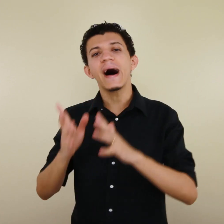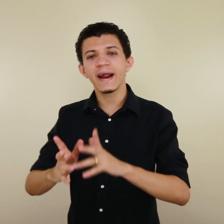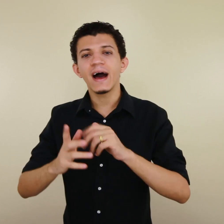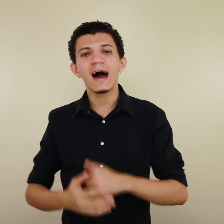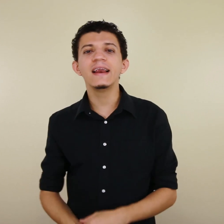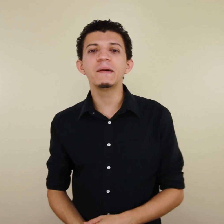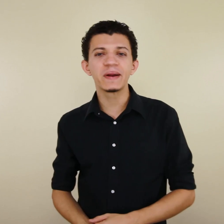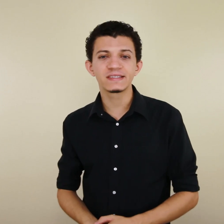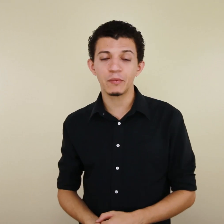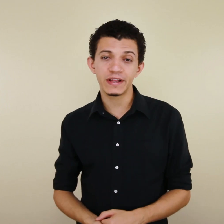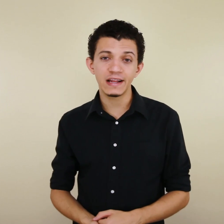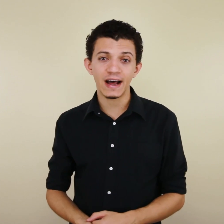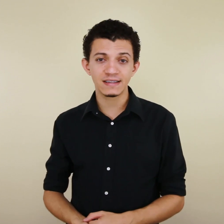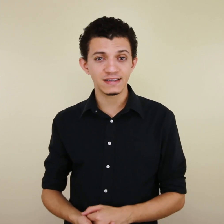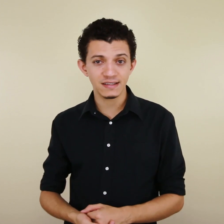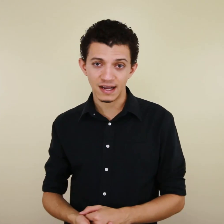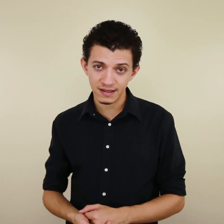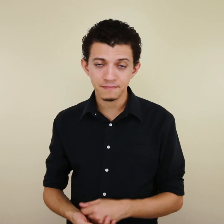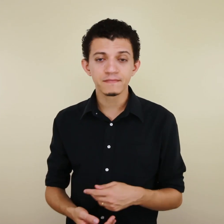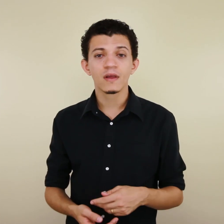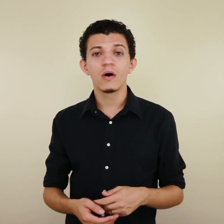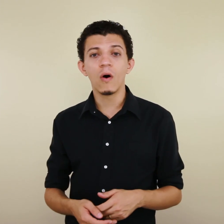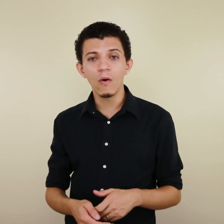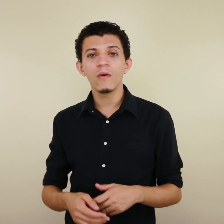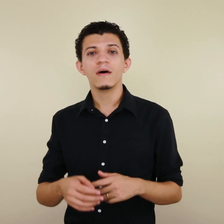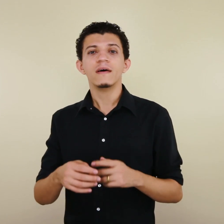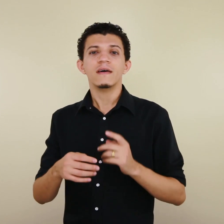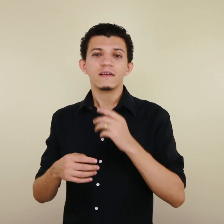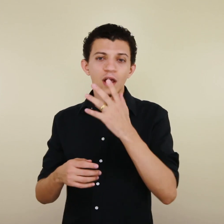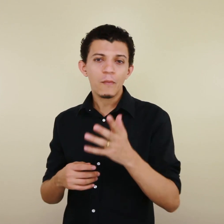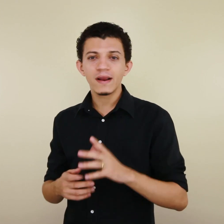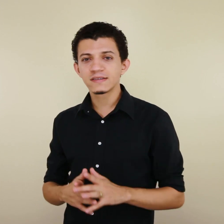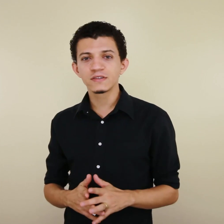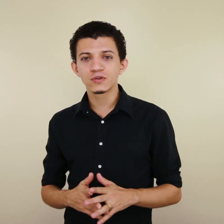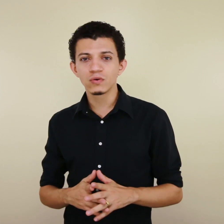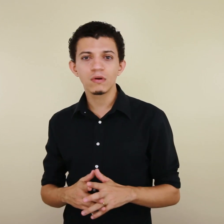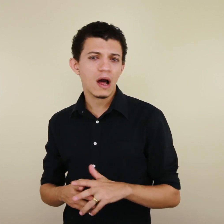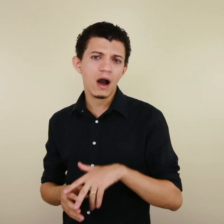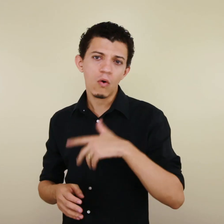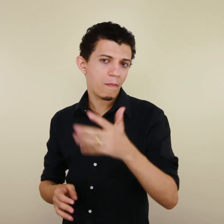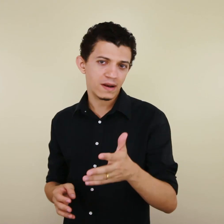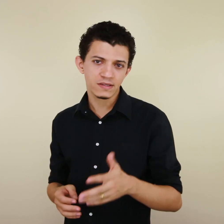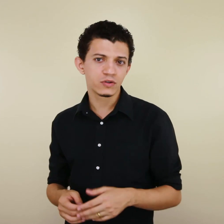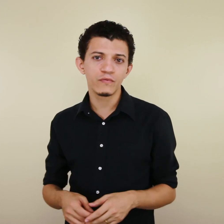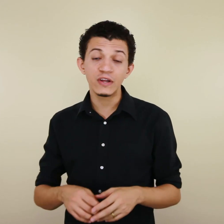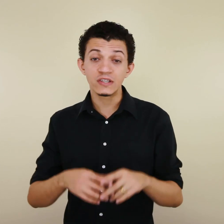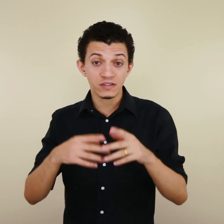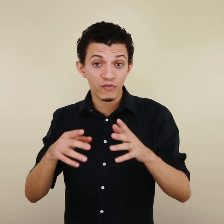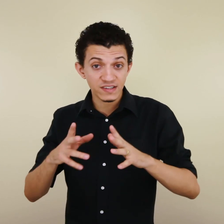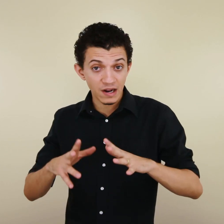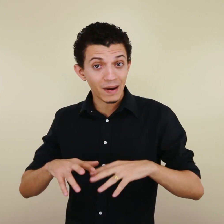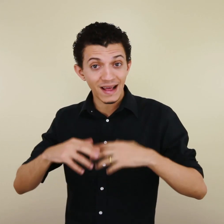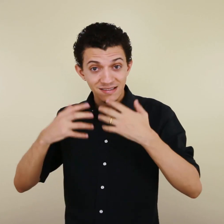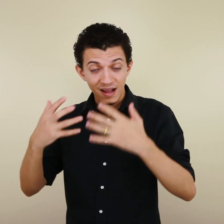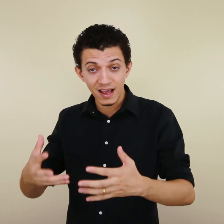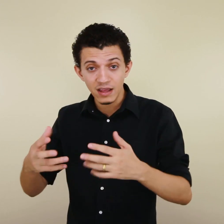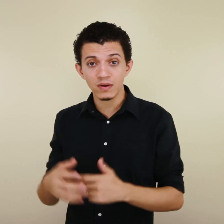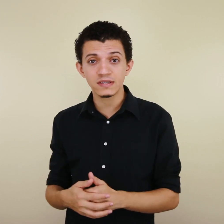para a Libras na modalidade sinalizada, ou tem um palestrante surdo lá, ou um palestrante ouvinte, que estão fazendo a palestra em língua de